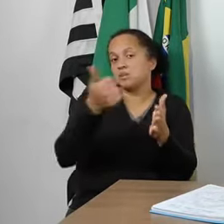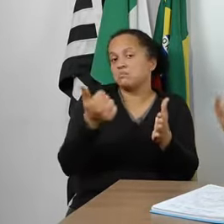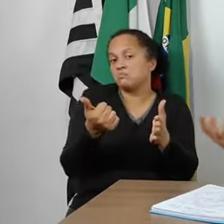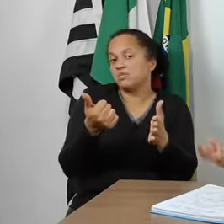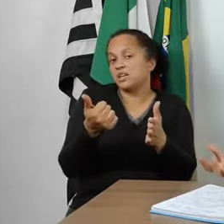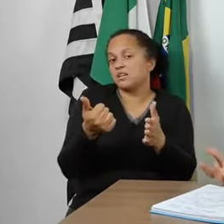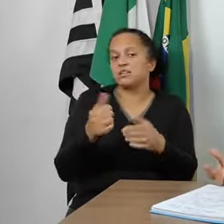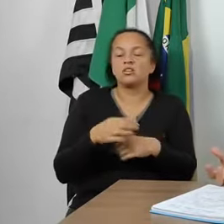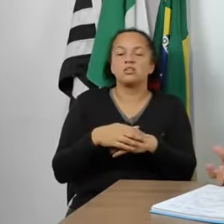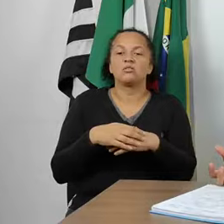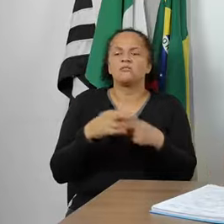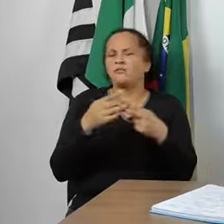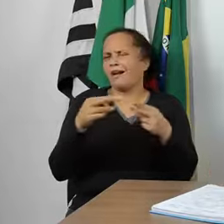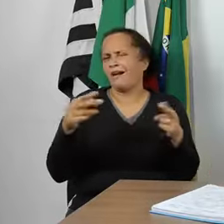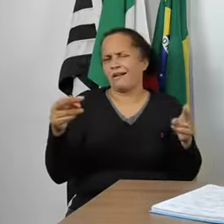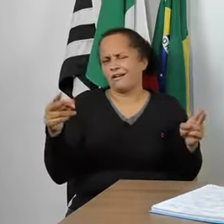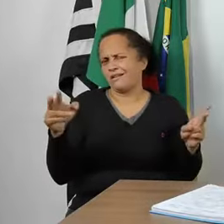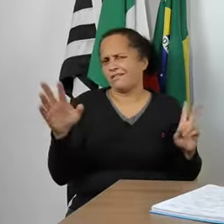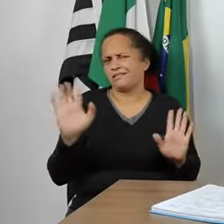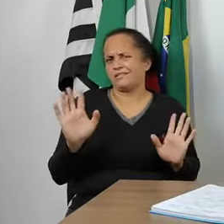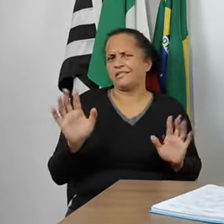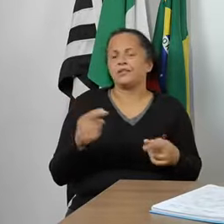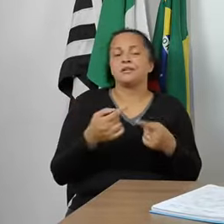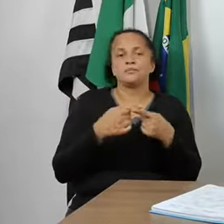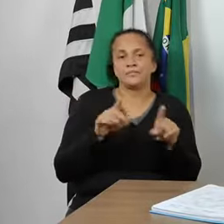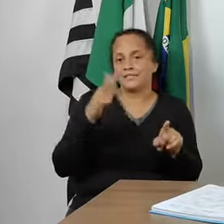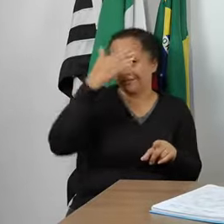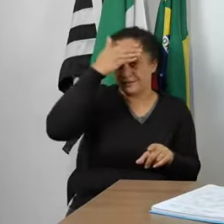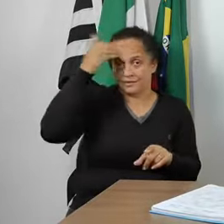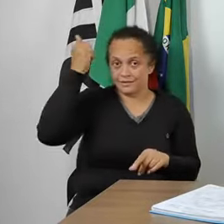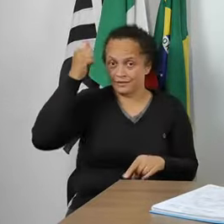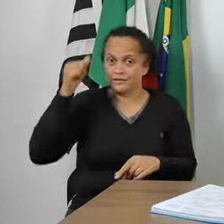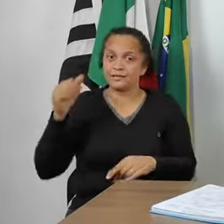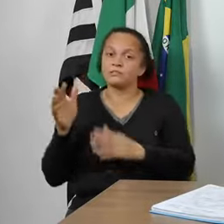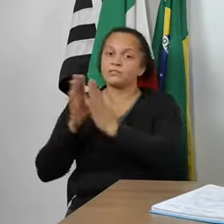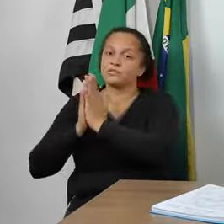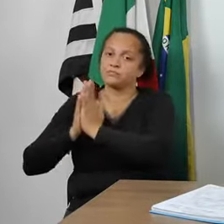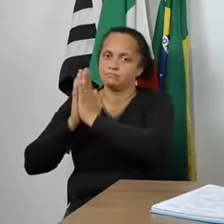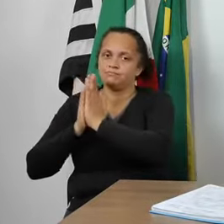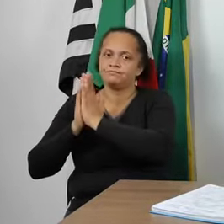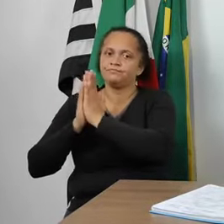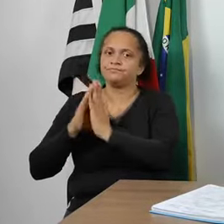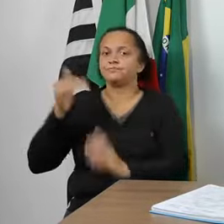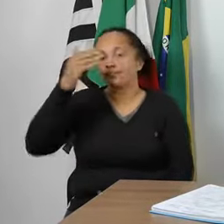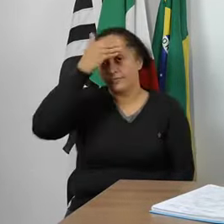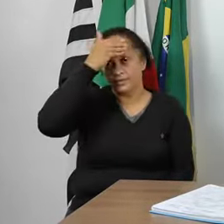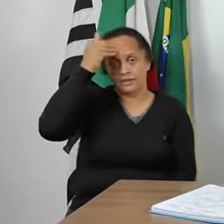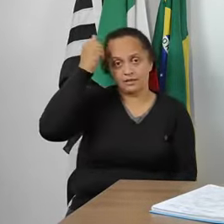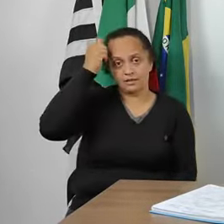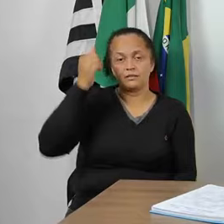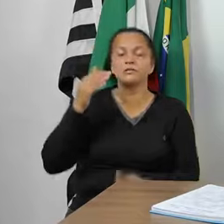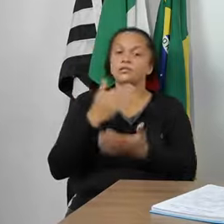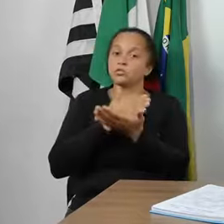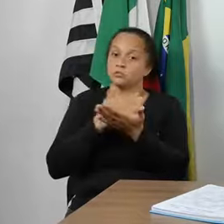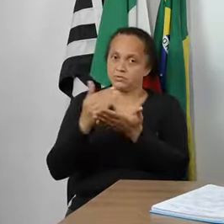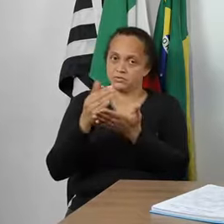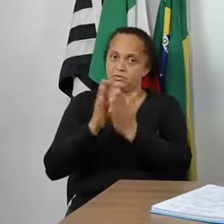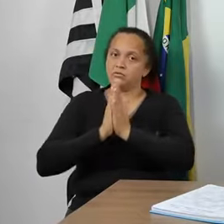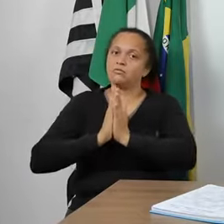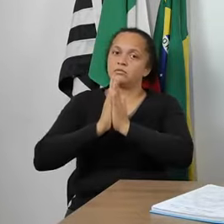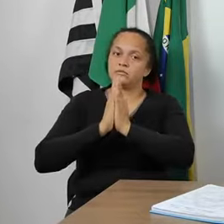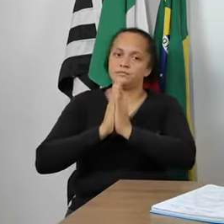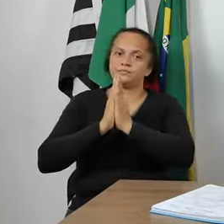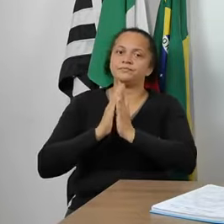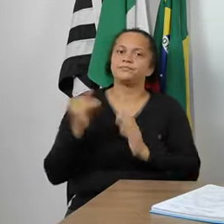a outras coisas. Usamos o tempo que nós temos tão precioso para outras coisas, menos para aquilo